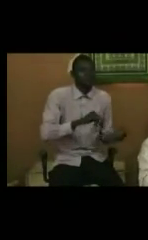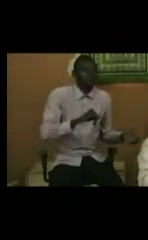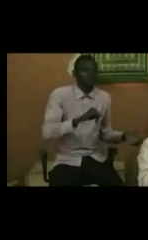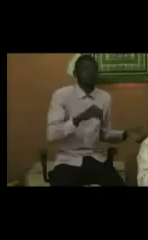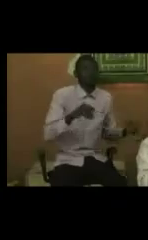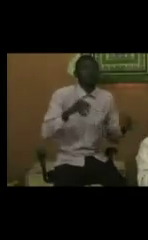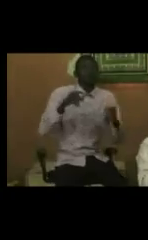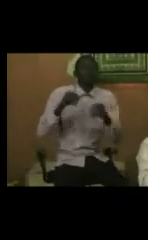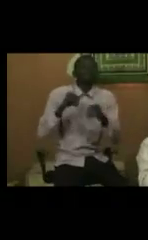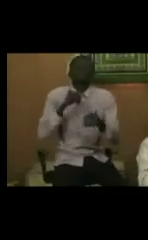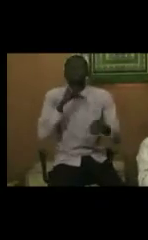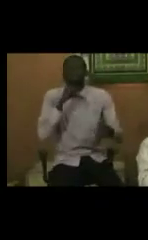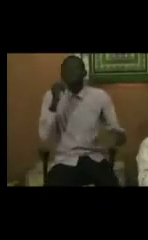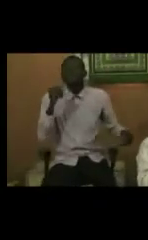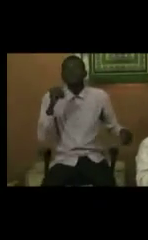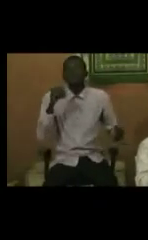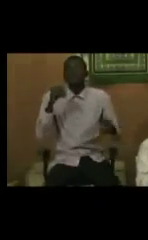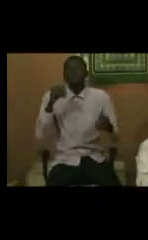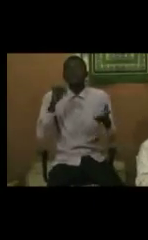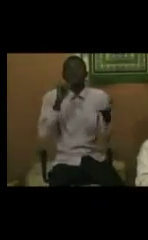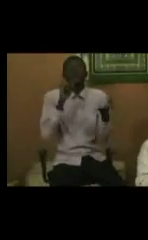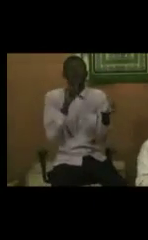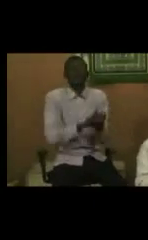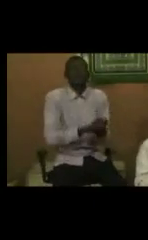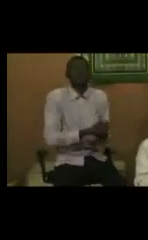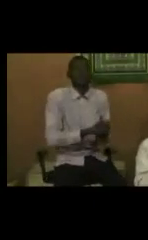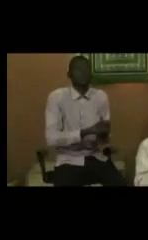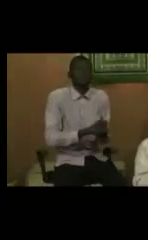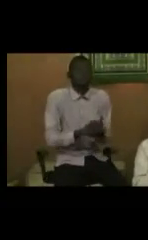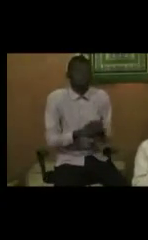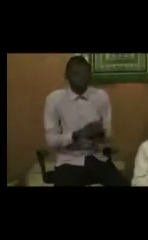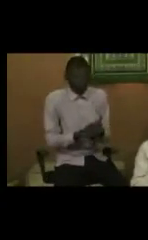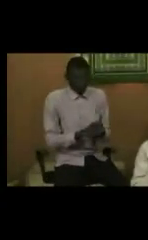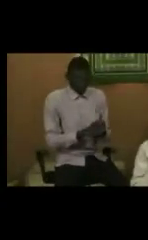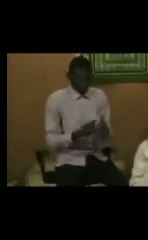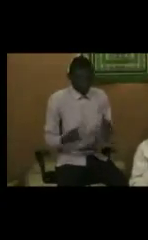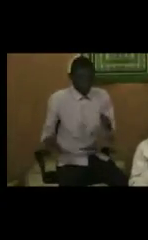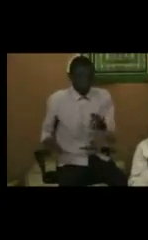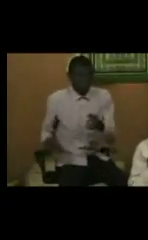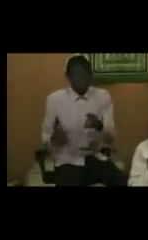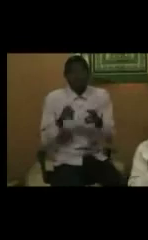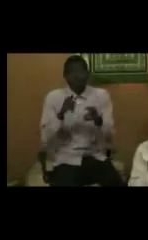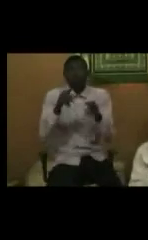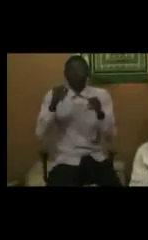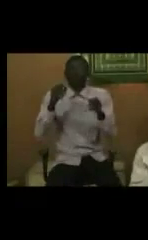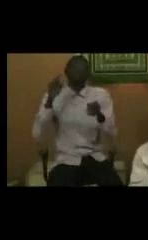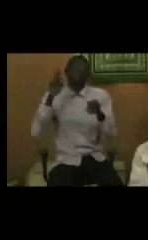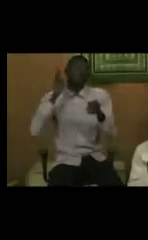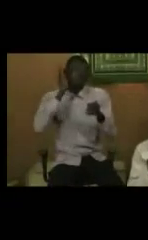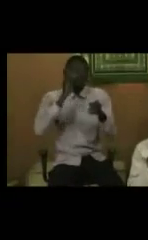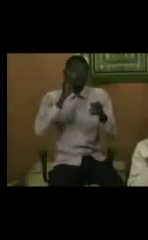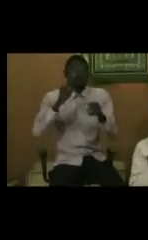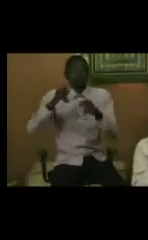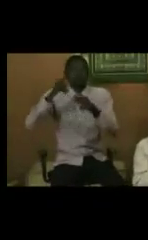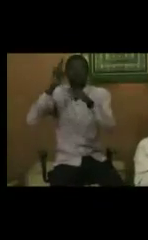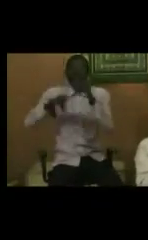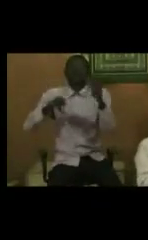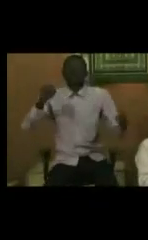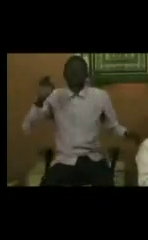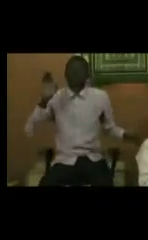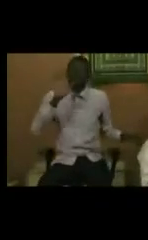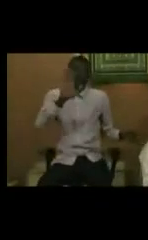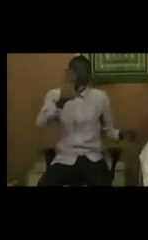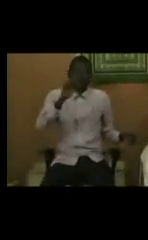lowo is not an issue, it's not a point to disqualify you